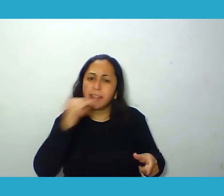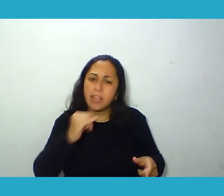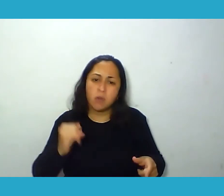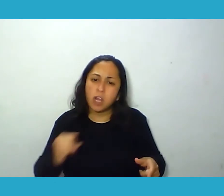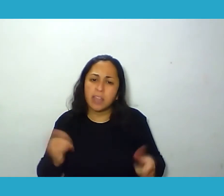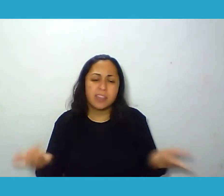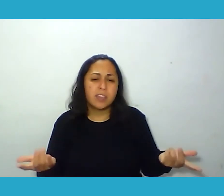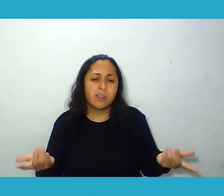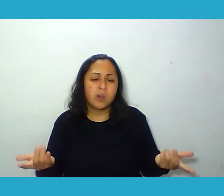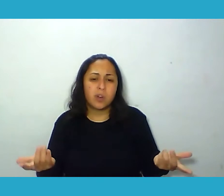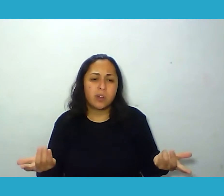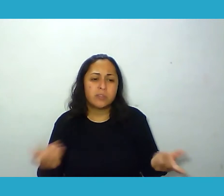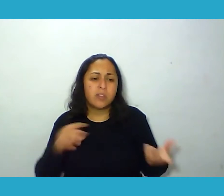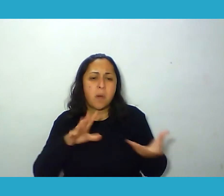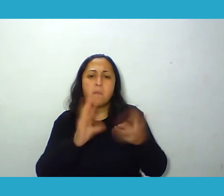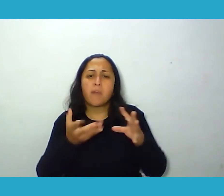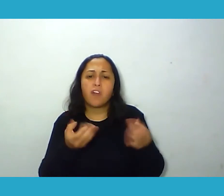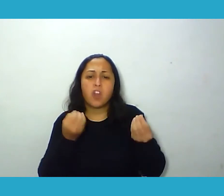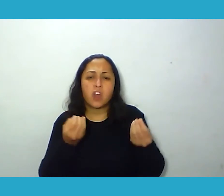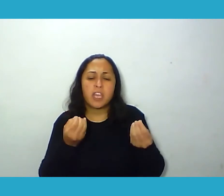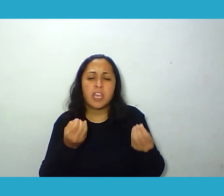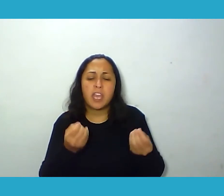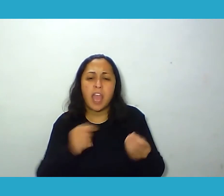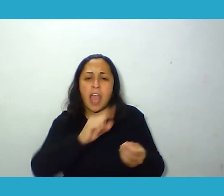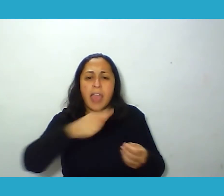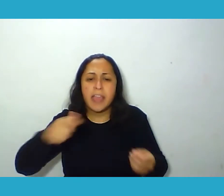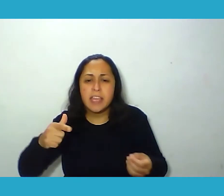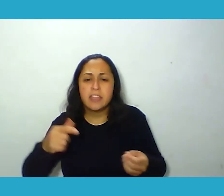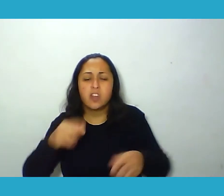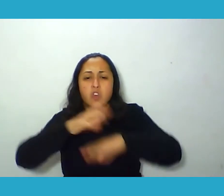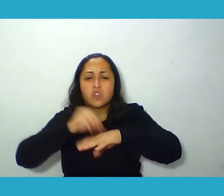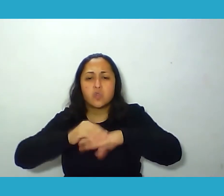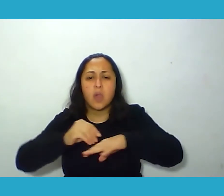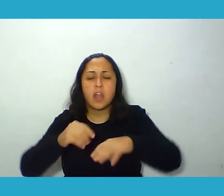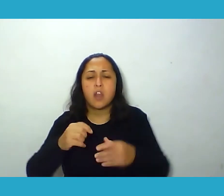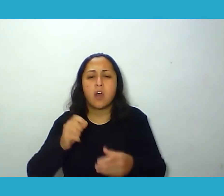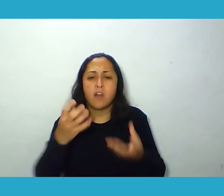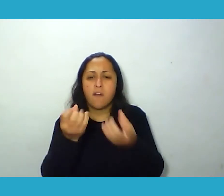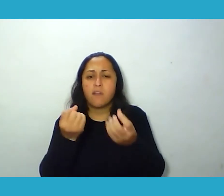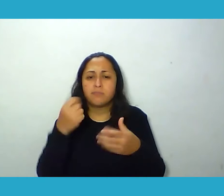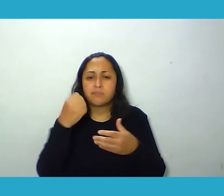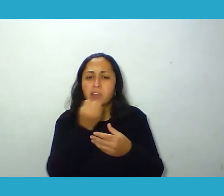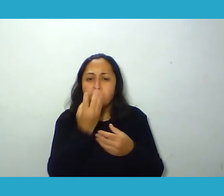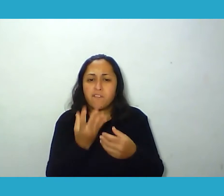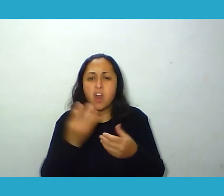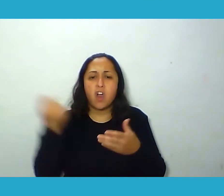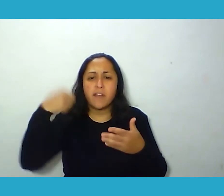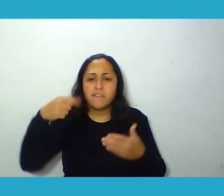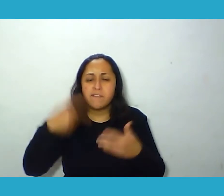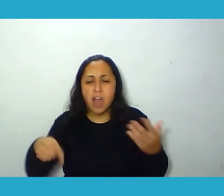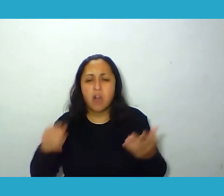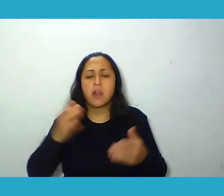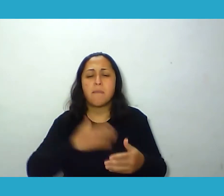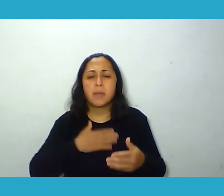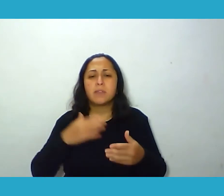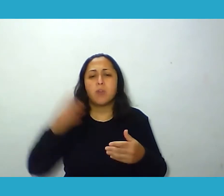a ser aire, geomorfología, recursos hídricos, suelo, vegetación, fauna, patrimonio natural, población, higiene y seguridad, patrimonio